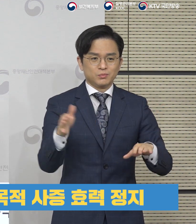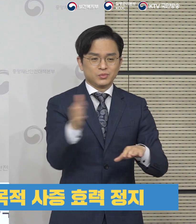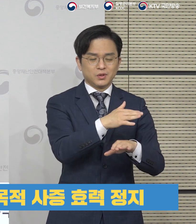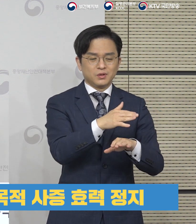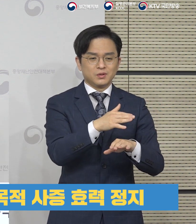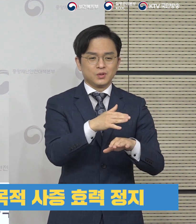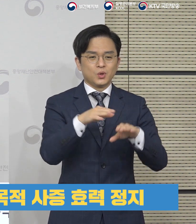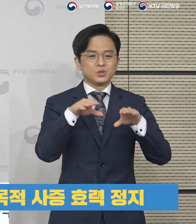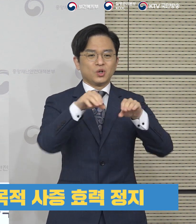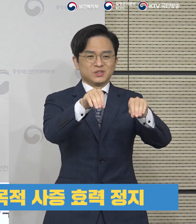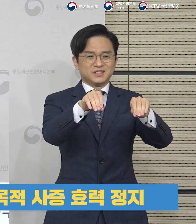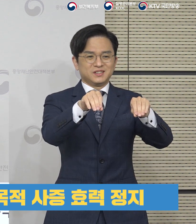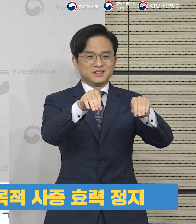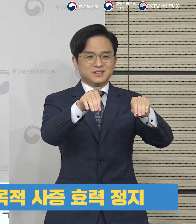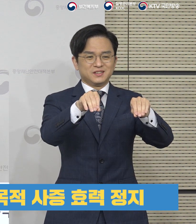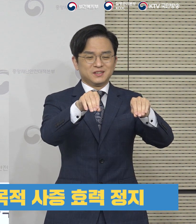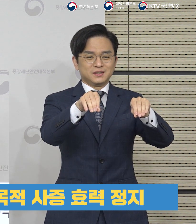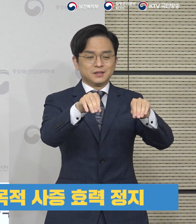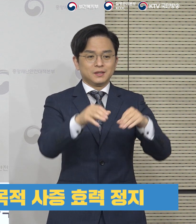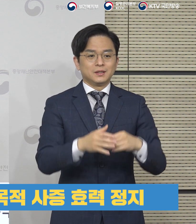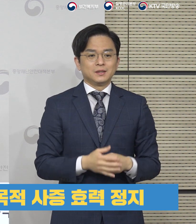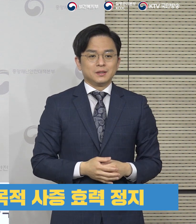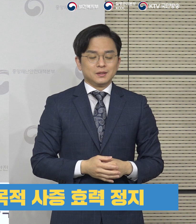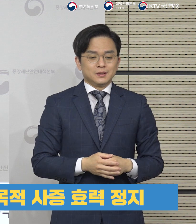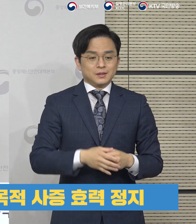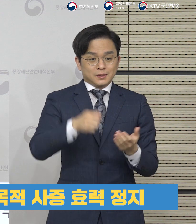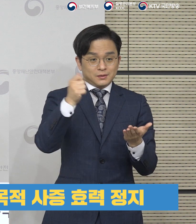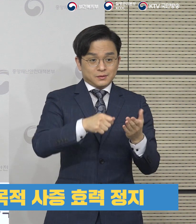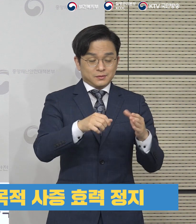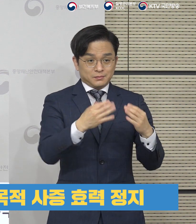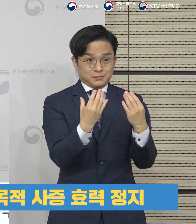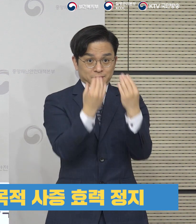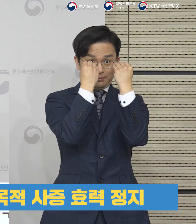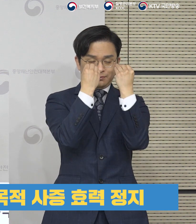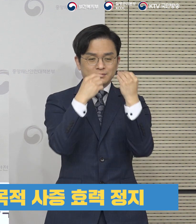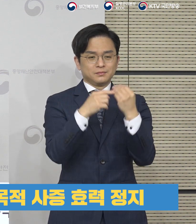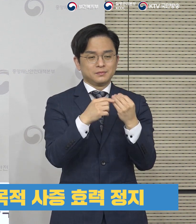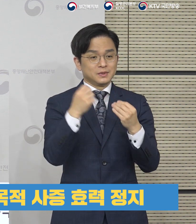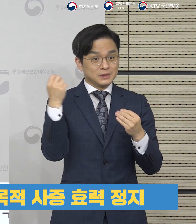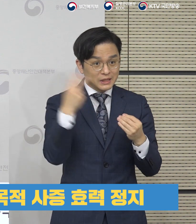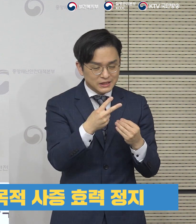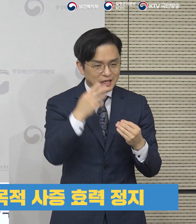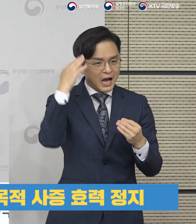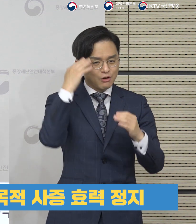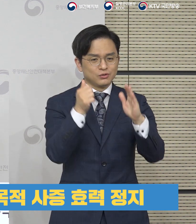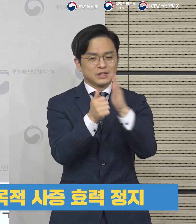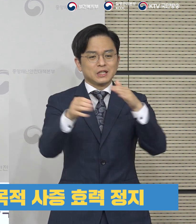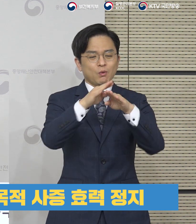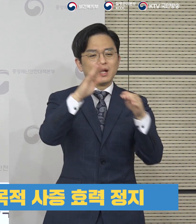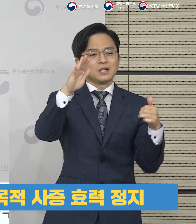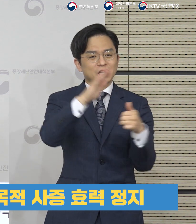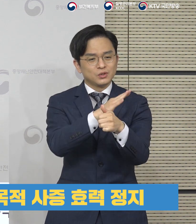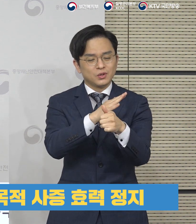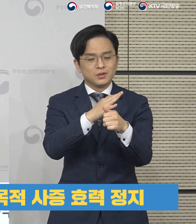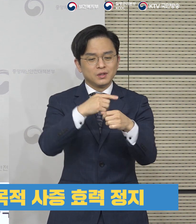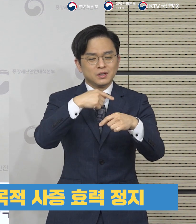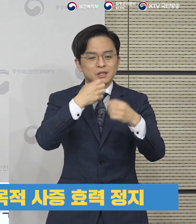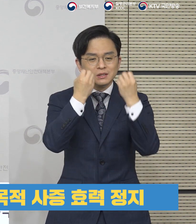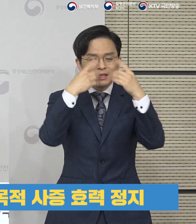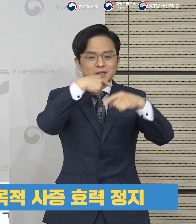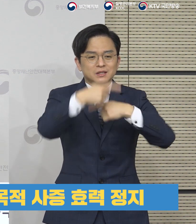사증은 모두 효력이 정지되며 해당 사증을 소지한 외국인은 공간에 사증을 다시 신청하여야